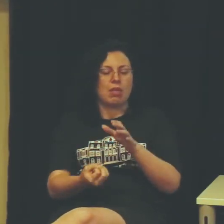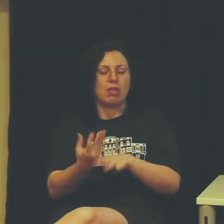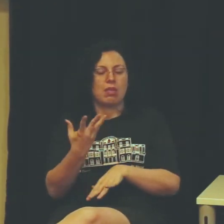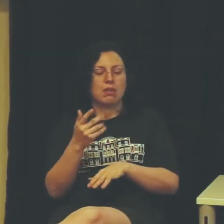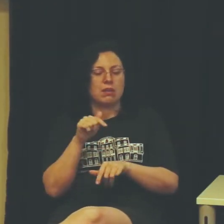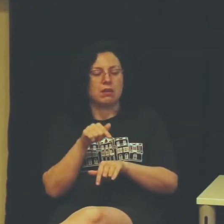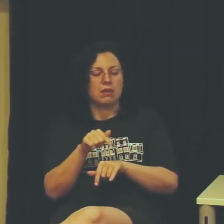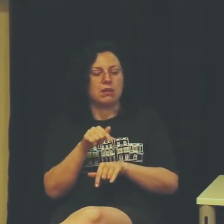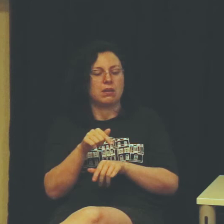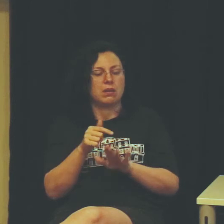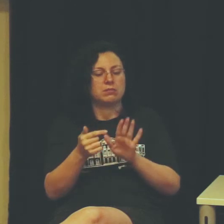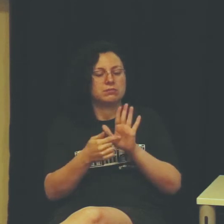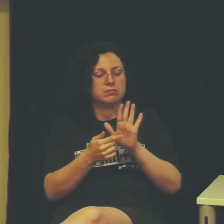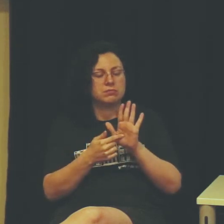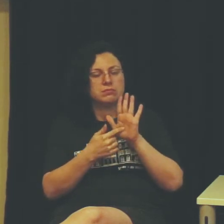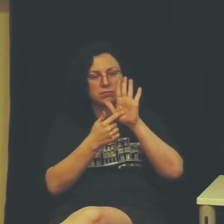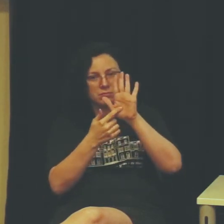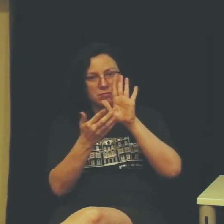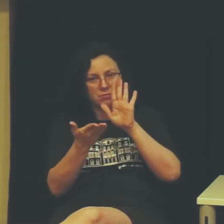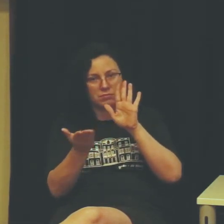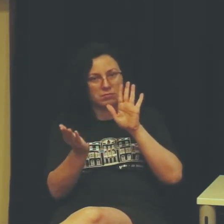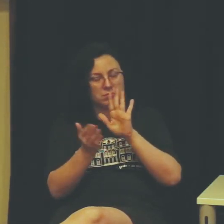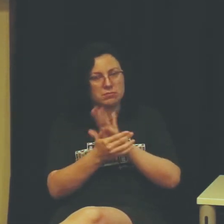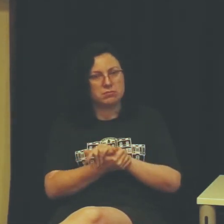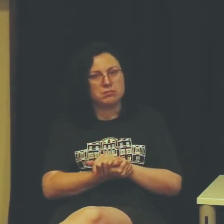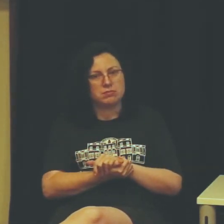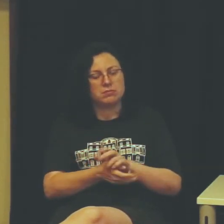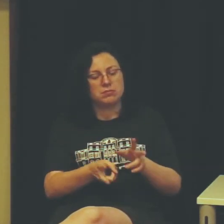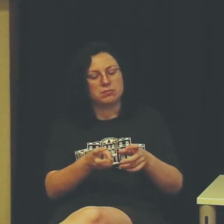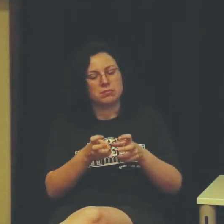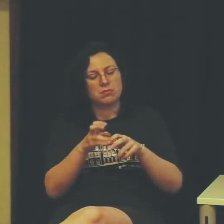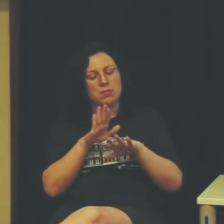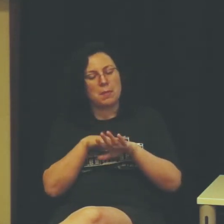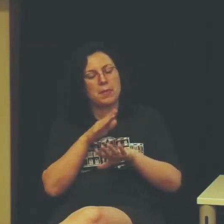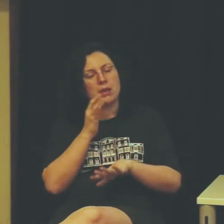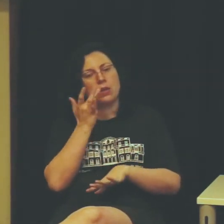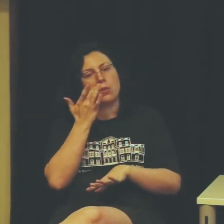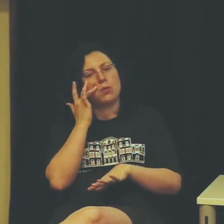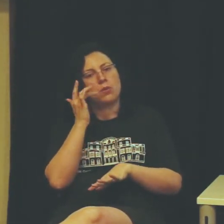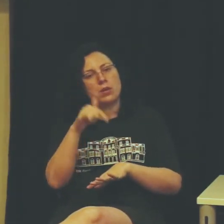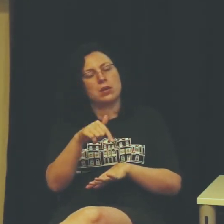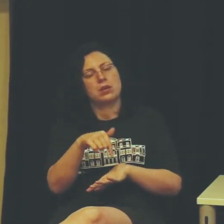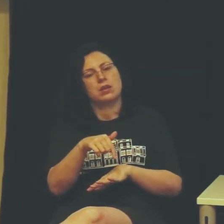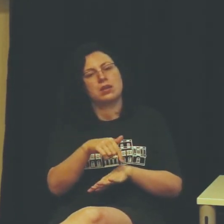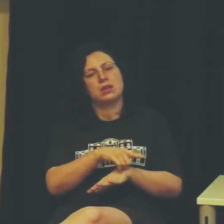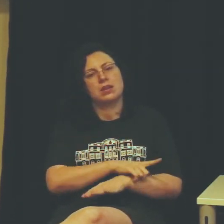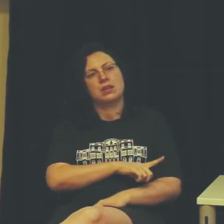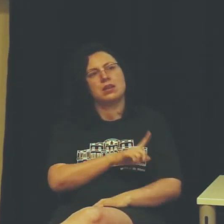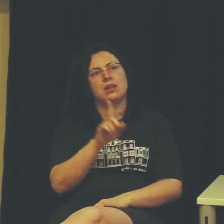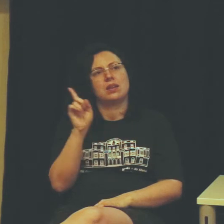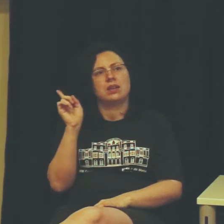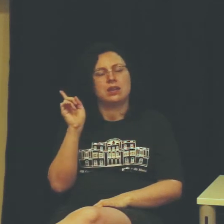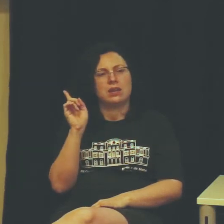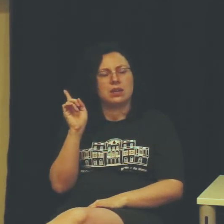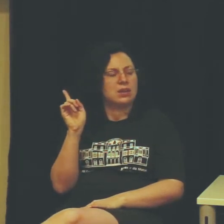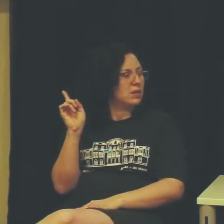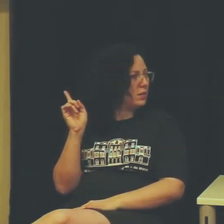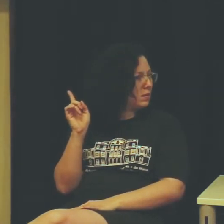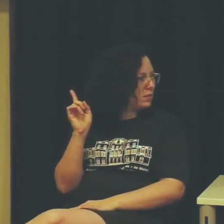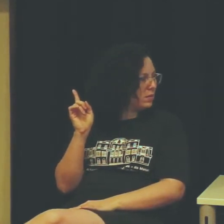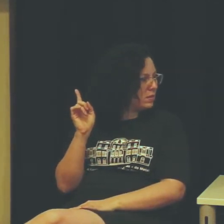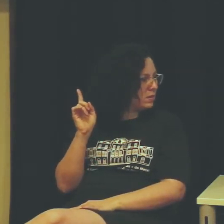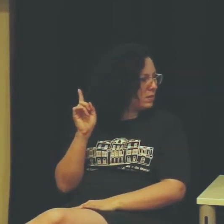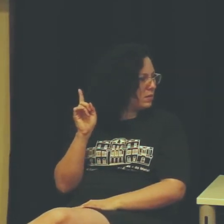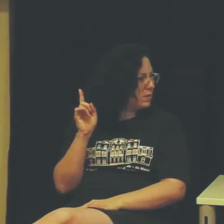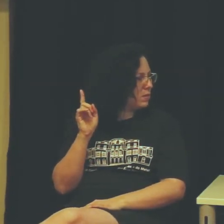naquele ponto que eu mostrei para vocês, né? Numa das minas que mais produziu ouro aqui em Minas Gerais, que fica lá em Morro do Soco. Então, onde tem